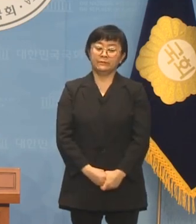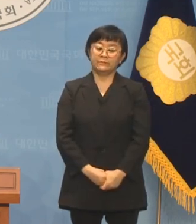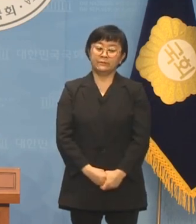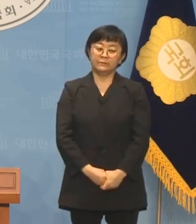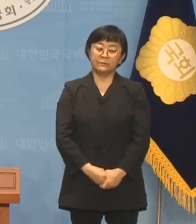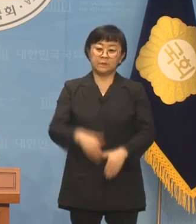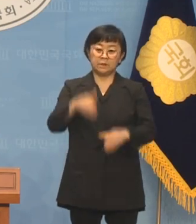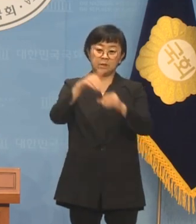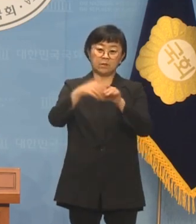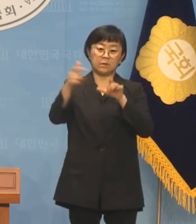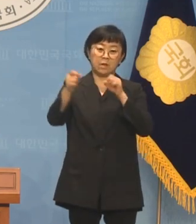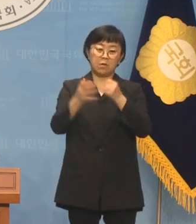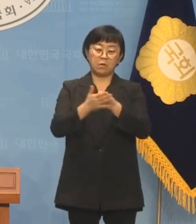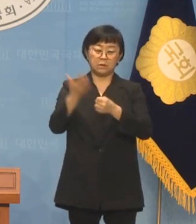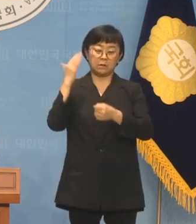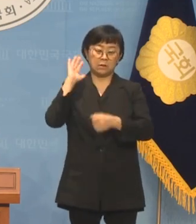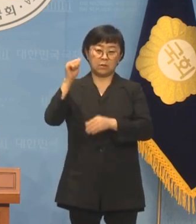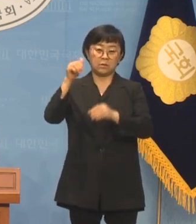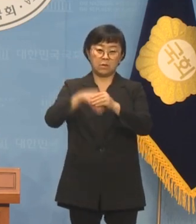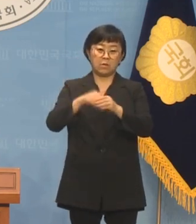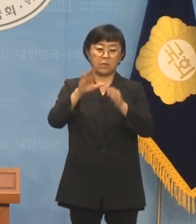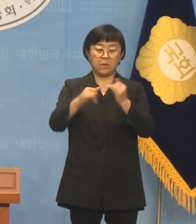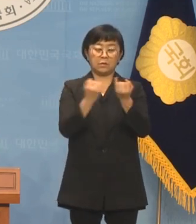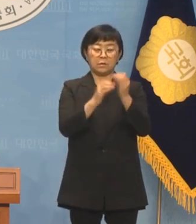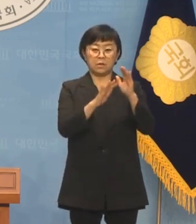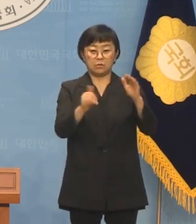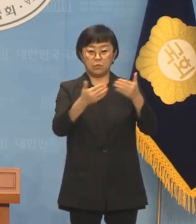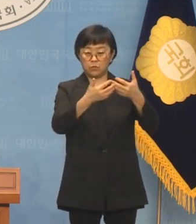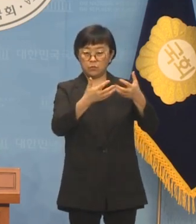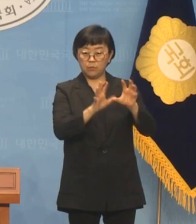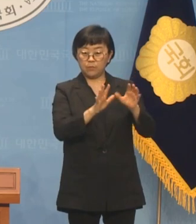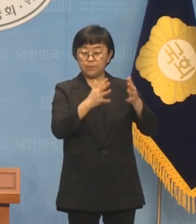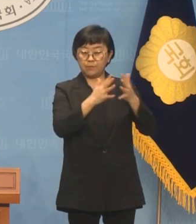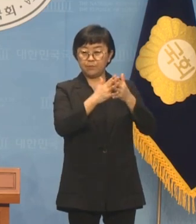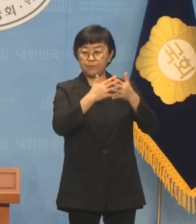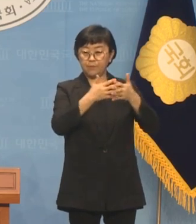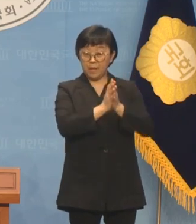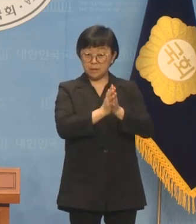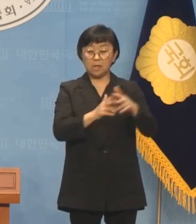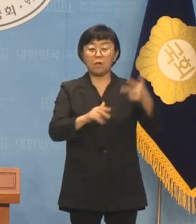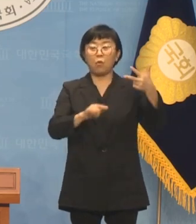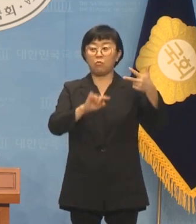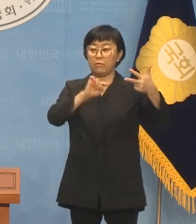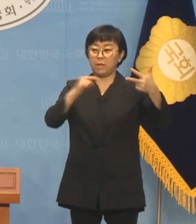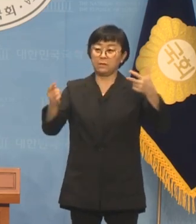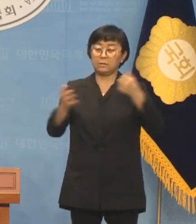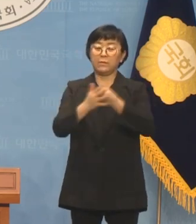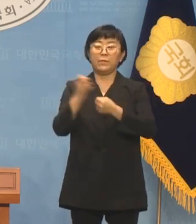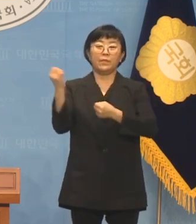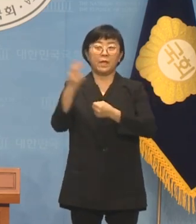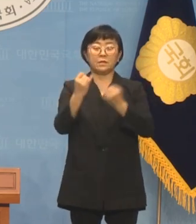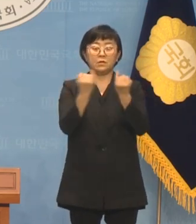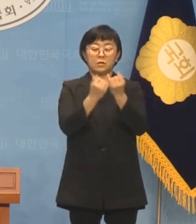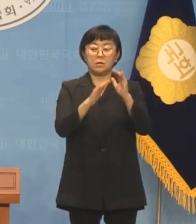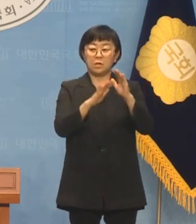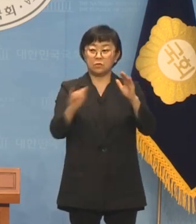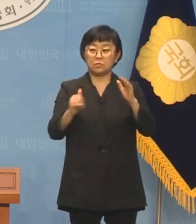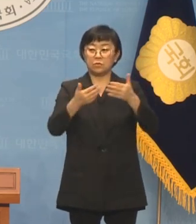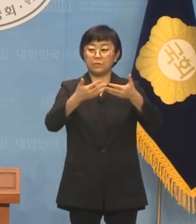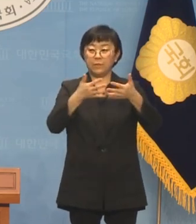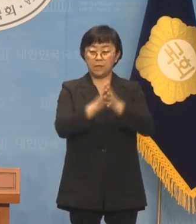총선이 다가오니 지난 대선 때 여성가족부 폐지 7글자 공약처럼 다시 여가부 폐지